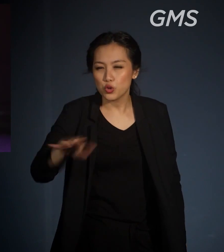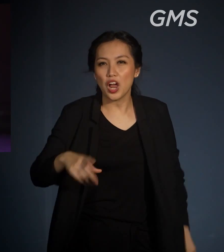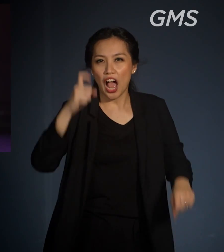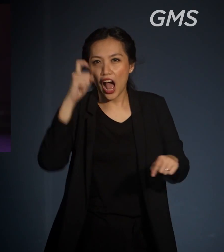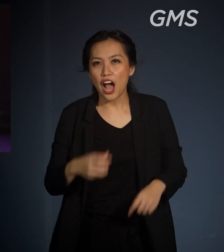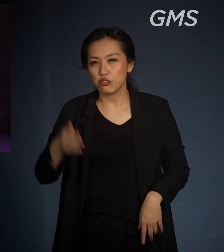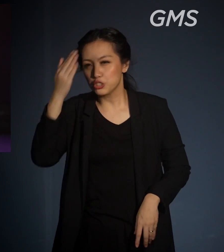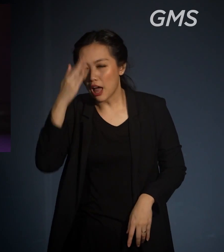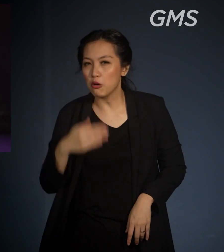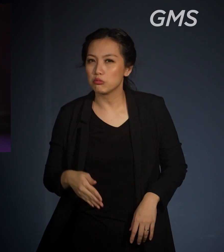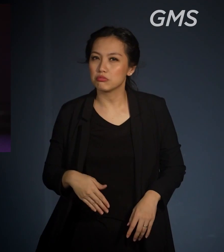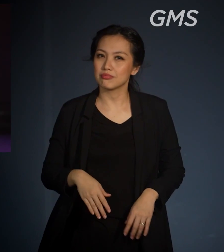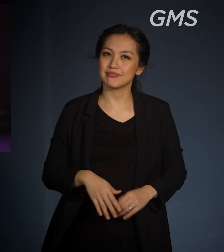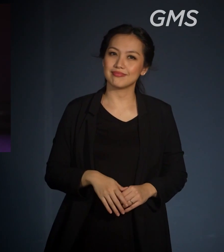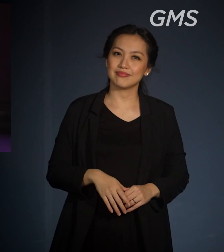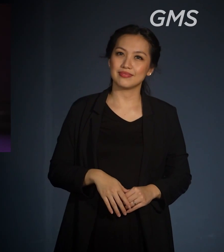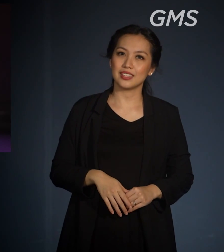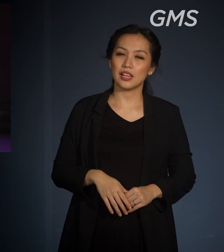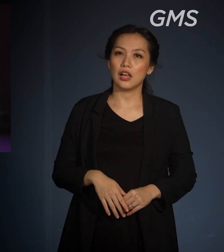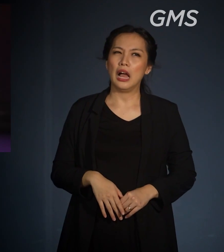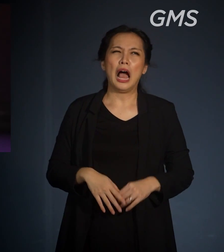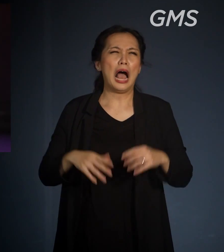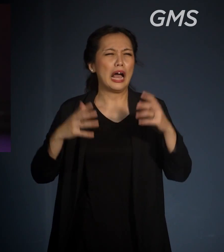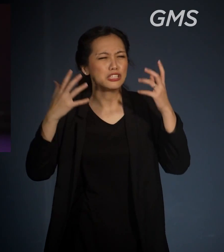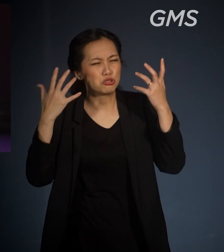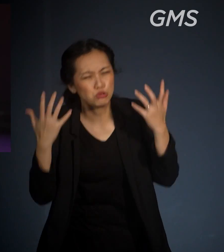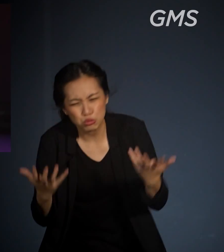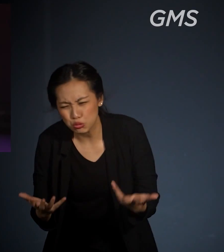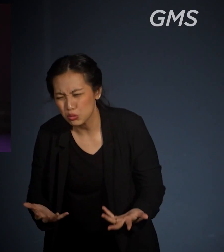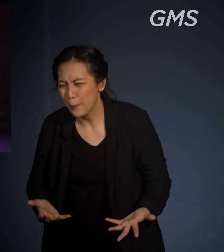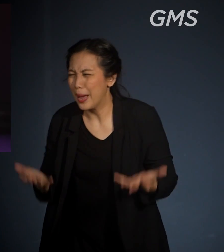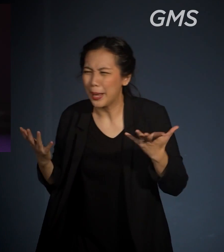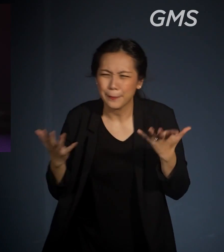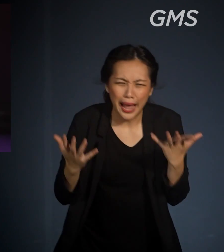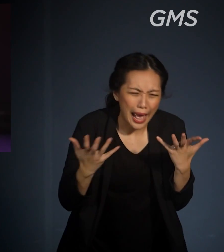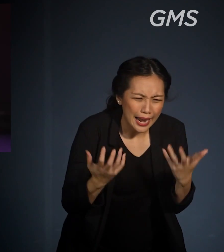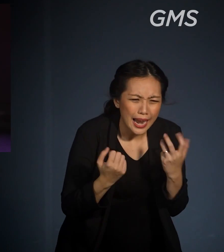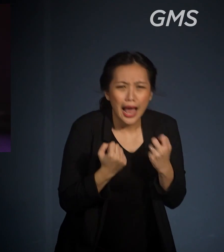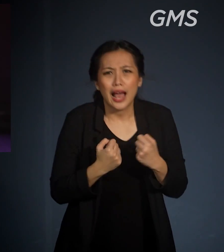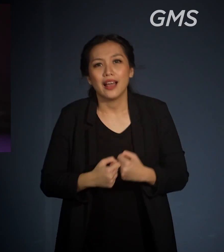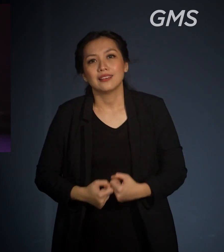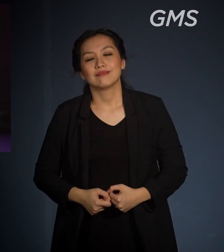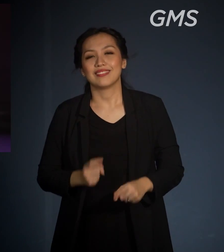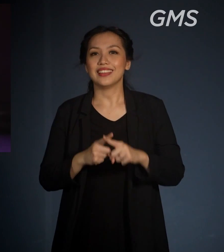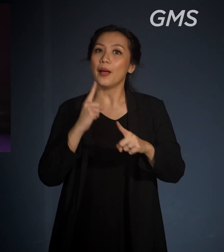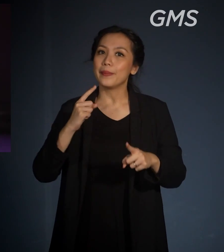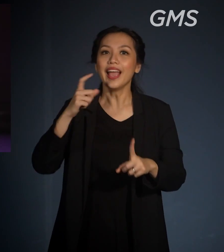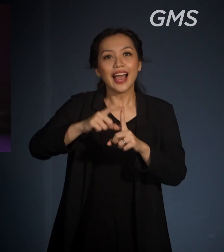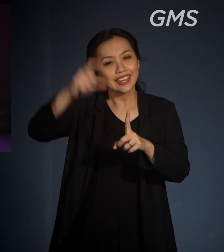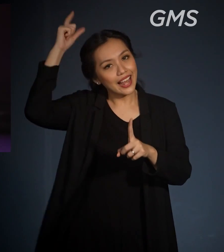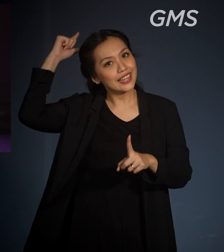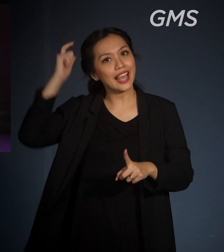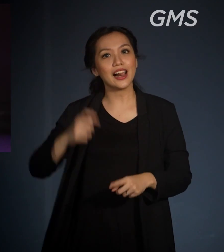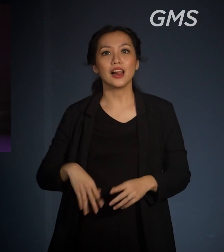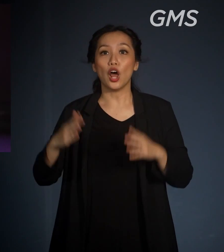semuanya akan aku penggal, aku bunuh semua. Waduh, ini masalah besar. Tapi Daniel itu punya